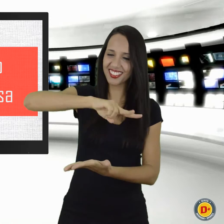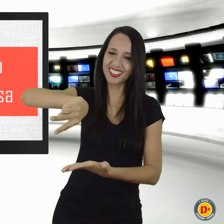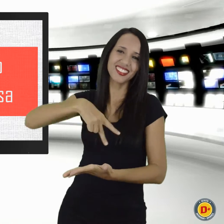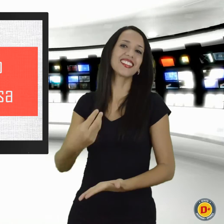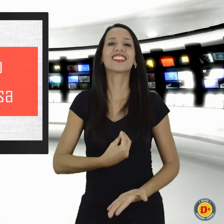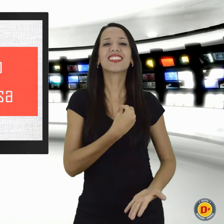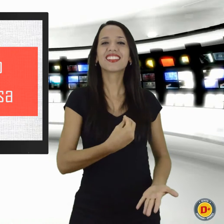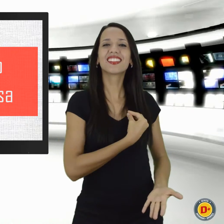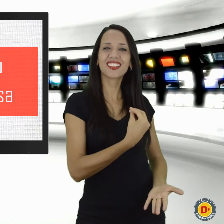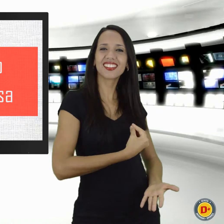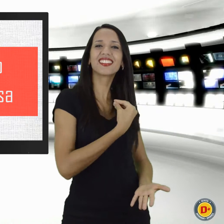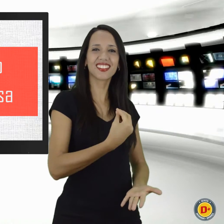viver em alto e bom som.